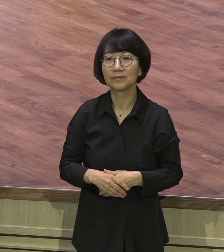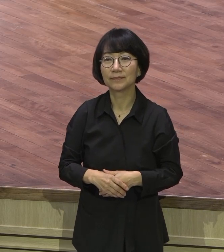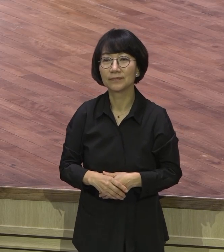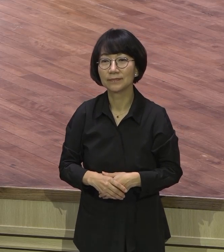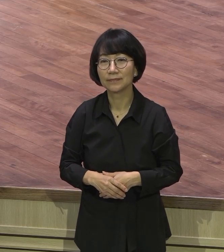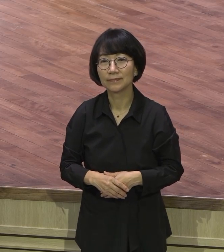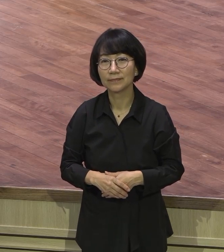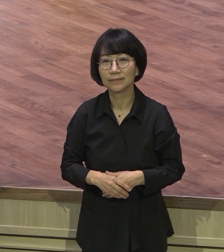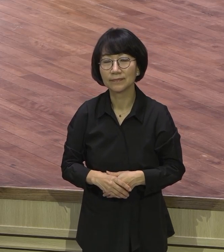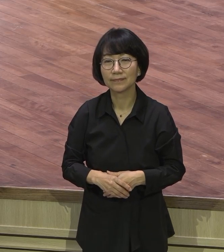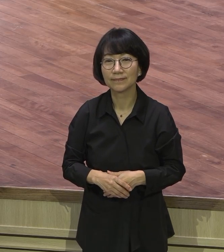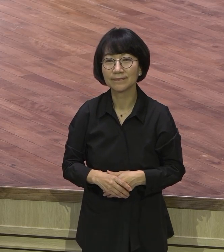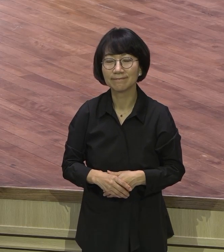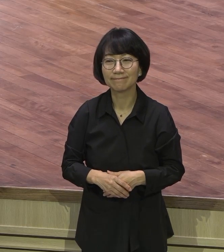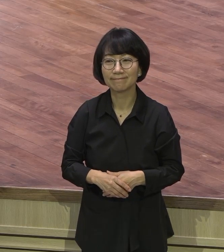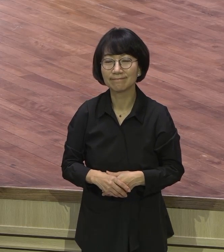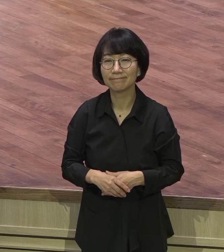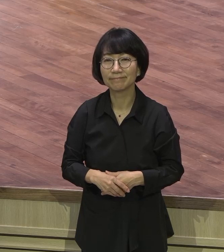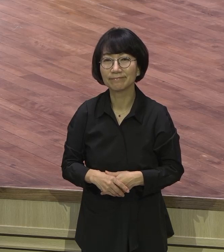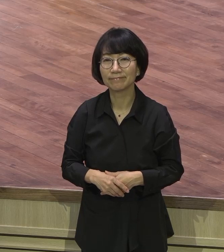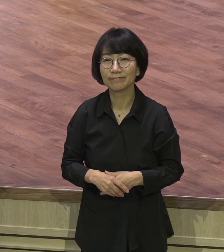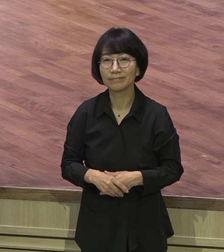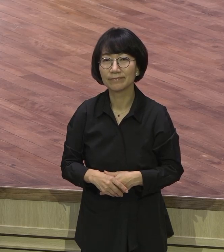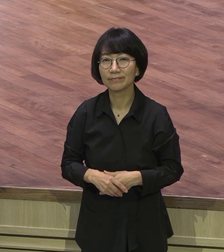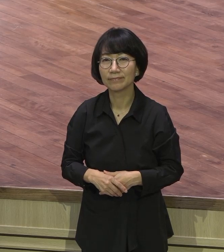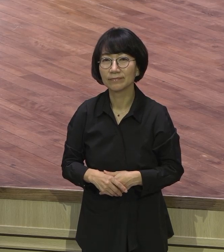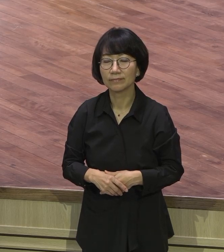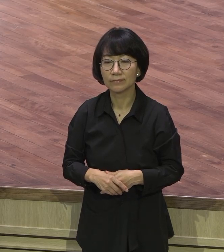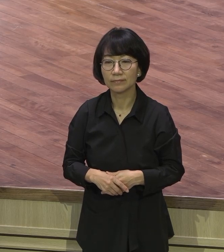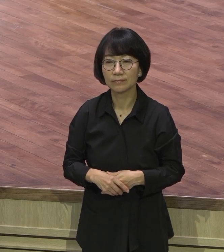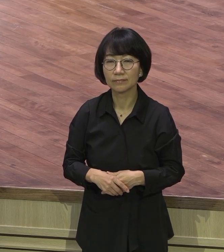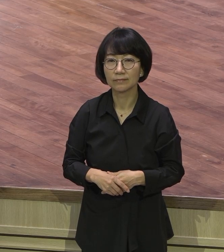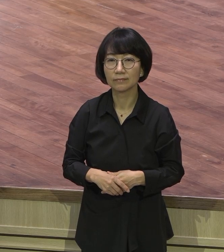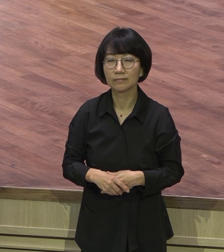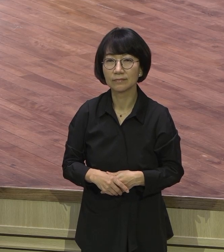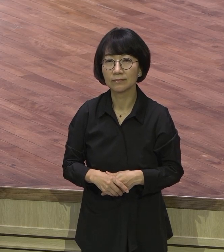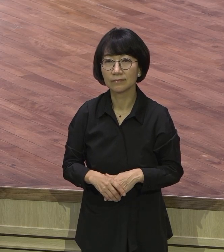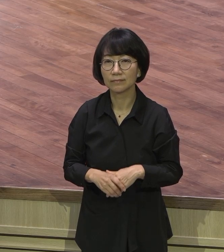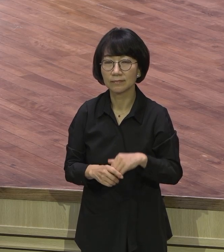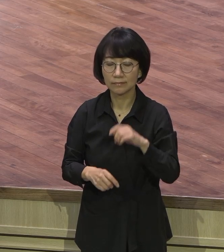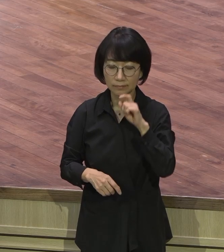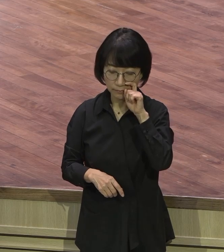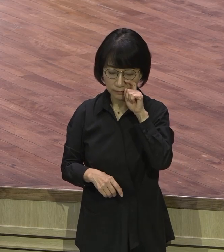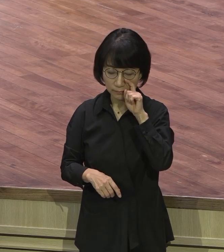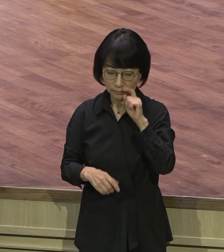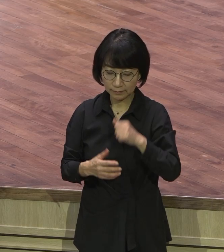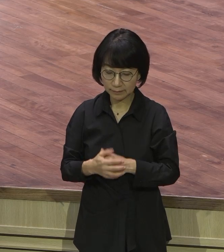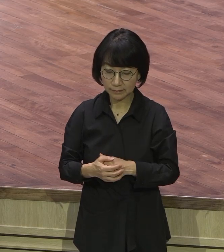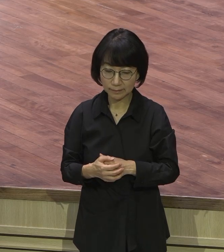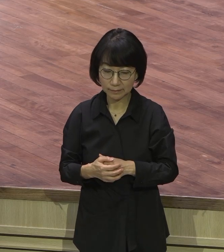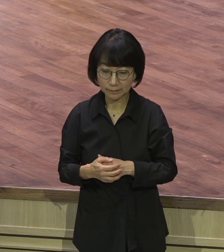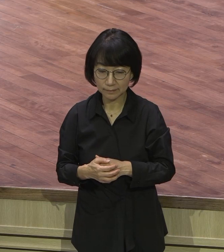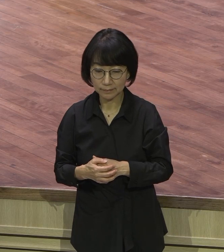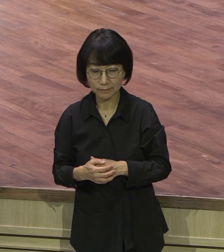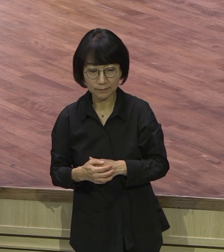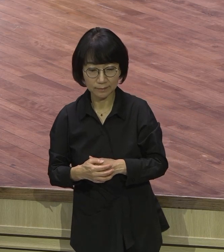하찮아 보일지 모르겠지만 별 거 아닌 것 같은데 이게 하나님과 나와 사이에